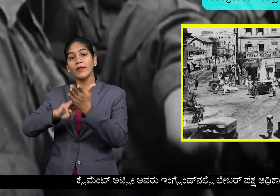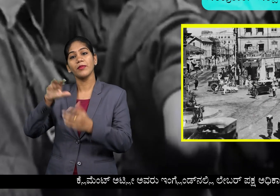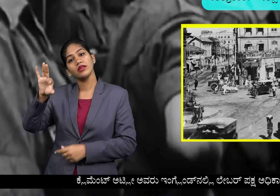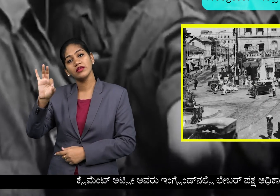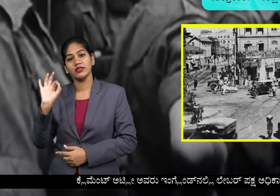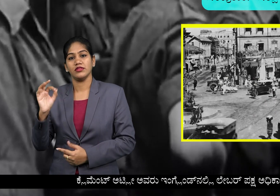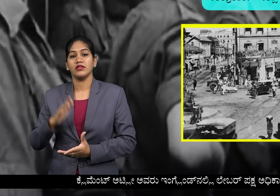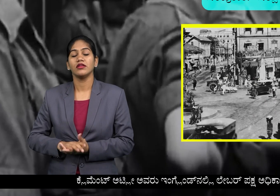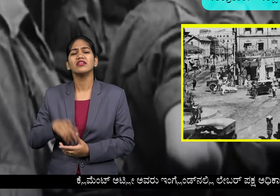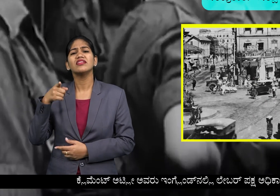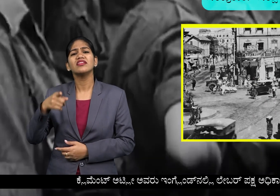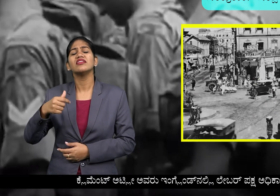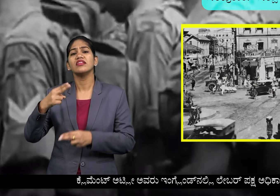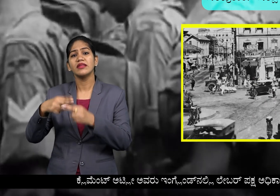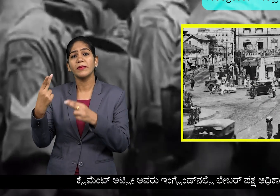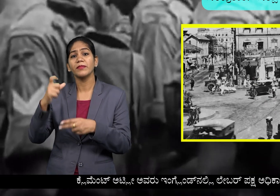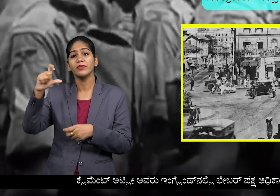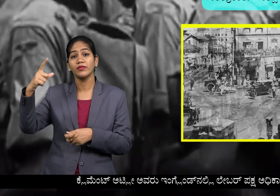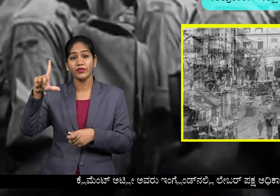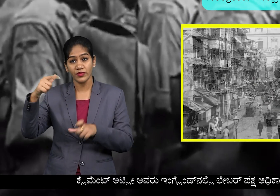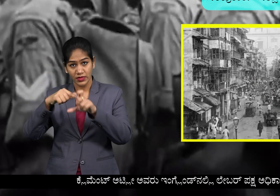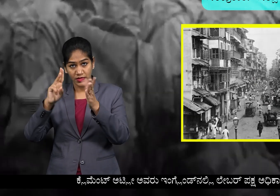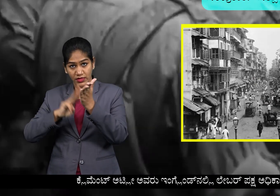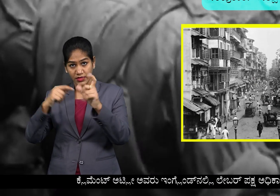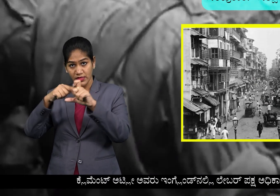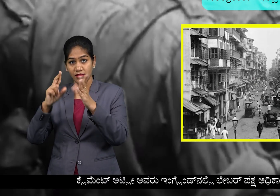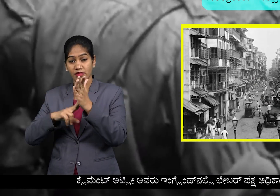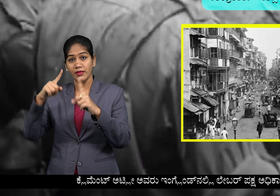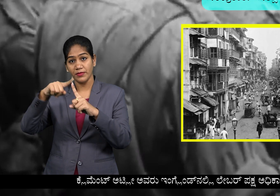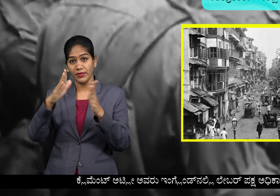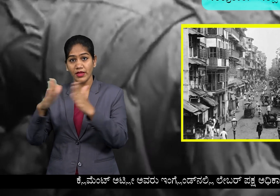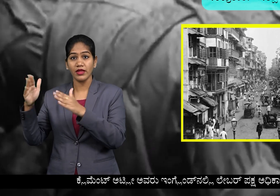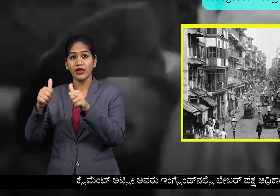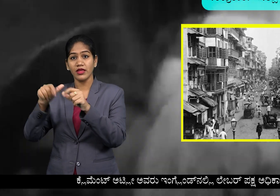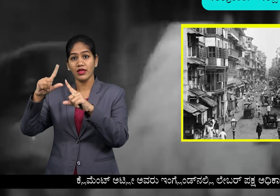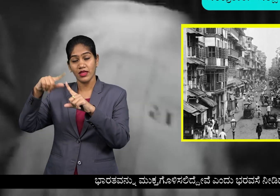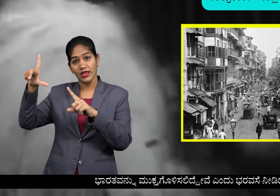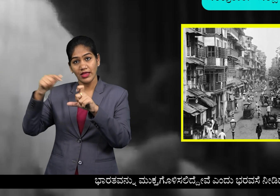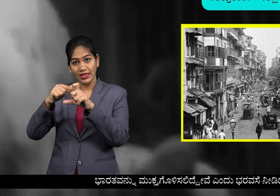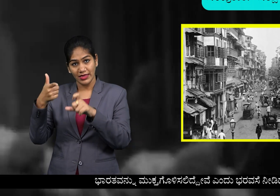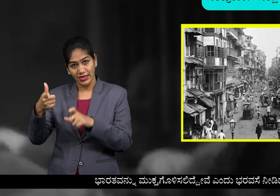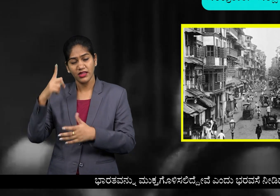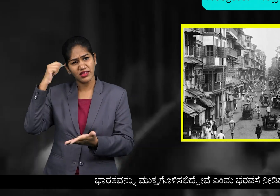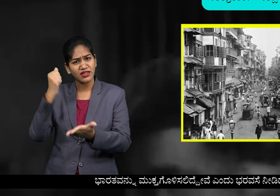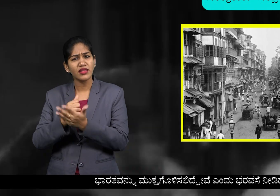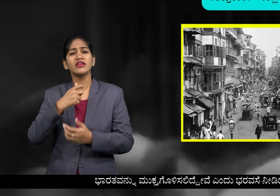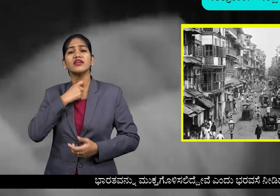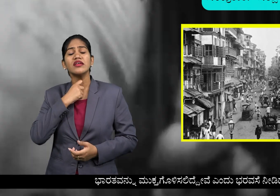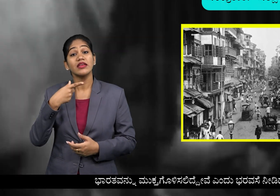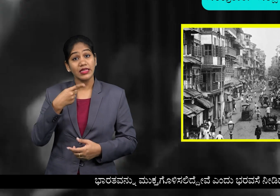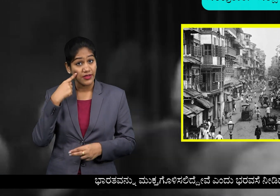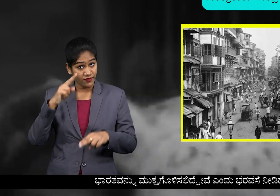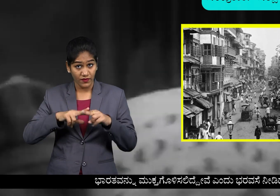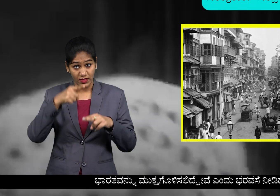ಕ್ಲೆಮೆಂಟ್ ಆಟ್ಲಿ ಅವರು ಇಂಗ್ಲೆಂಡ್ನಲ್ಲಿ ಲೇಬರ್ ಪಾರ್ಟಿ ಅಧಿಕಾರಕ್ಕೆ ಬಂದರೆ ಭಾರತವನ್ನು ಮುಕ್ತಗೊಳಿಸಲಿದ್ದೇವೆ